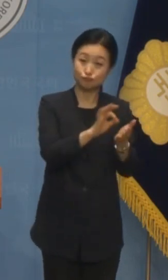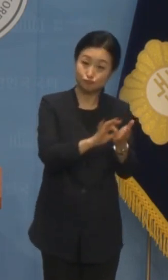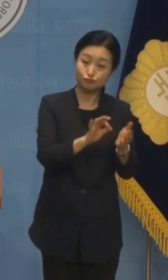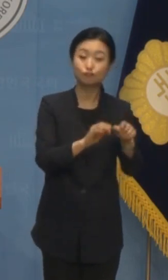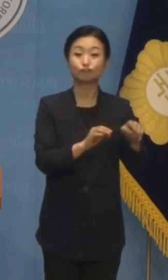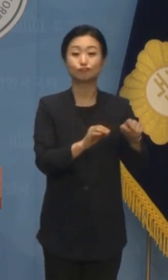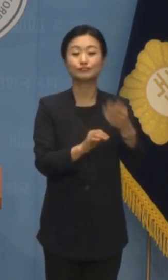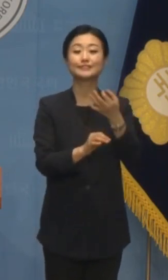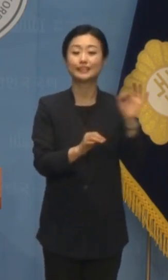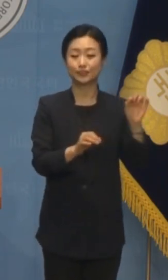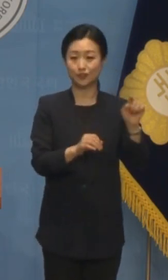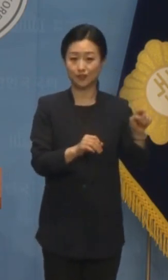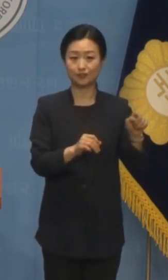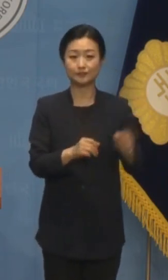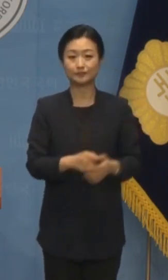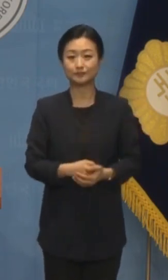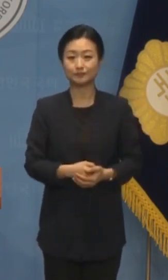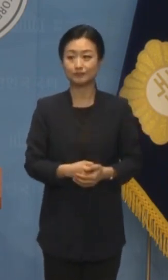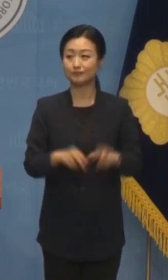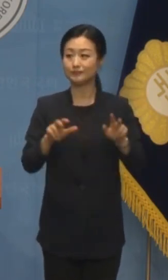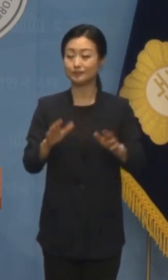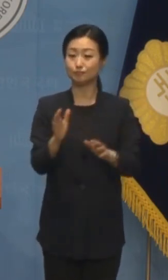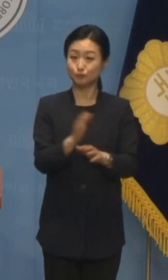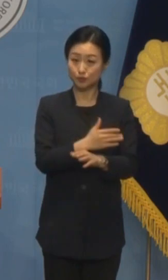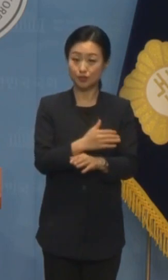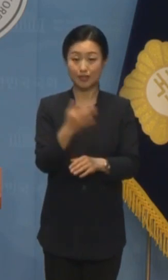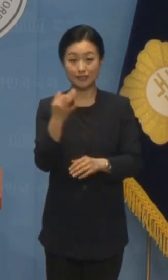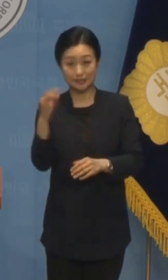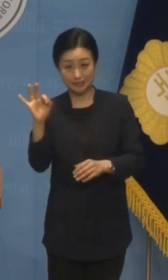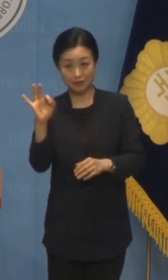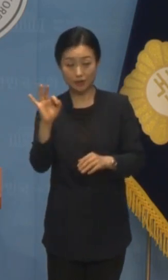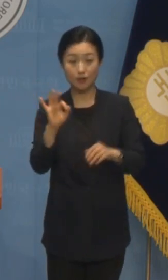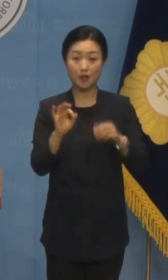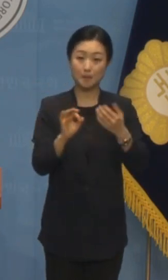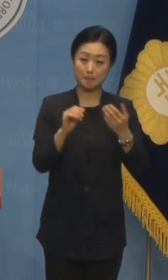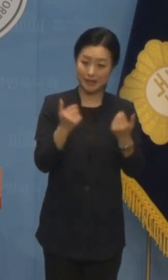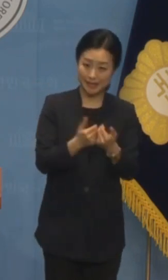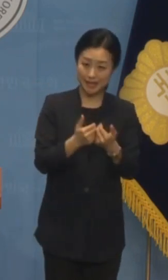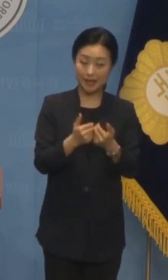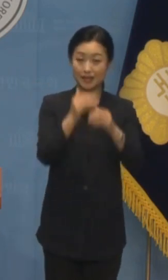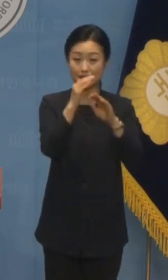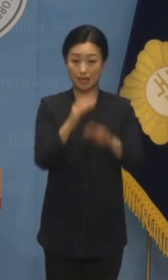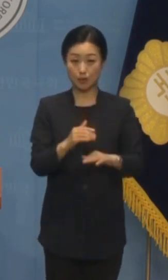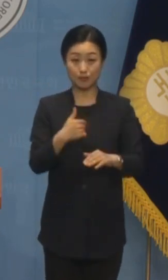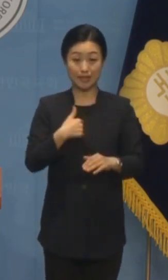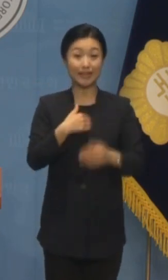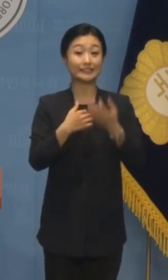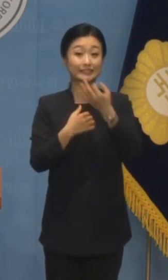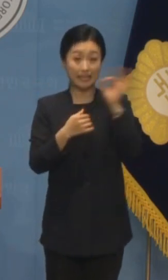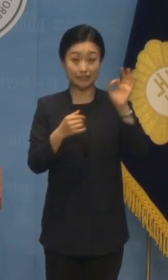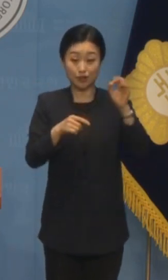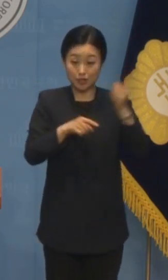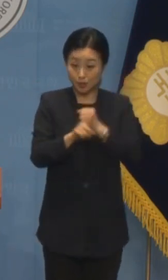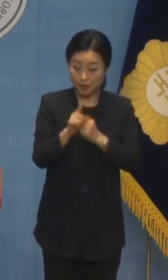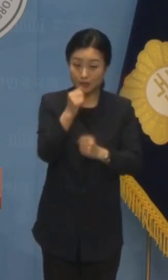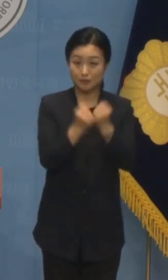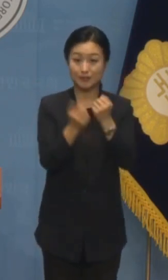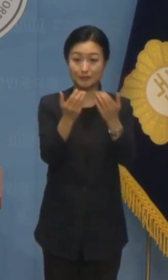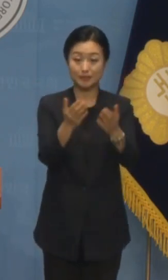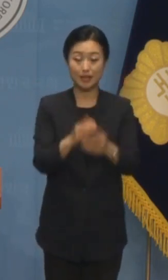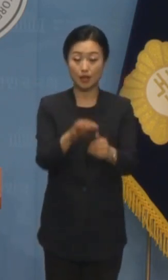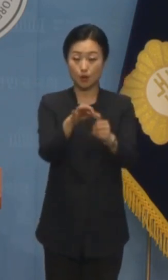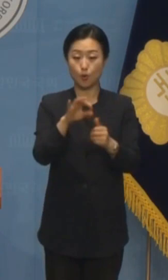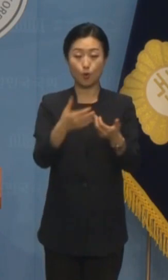민생회복지원금을 찬성합니다. 지금부터 왜 찬성하는지 이 찬성 발언의 근거들을 말씀드리겠습니다.